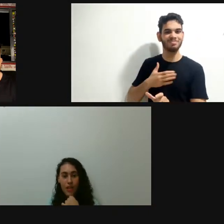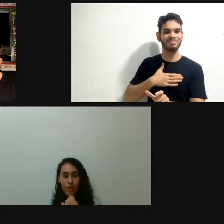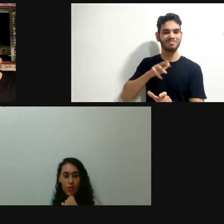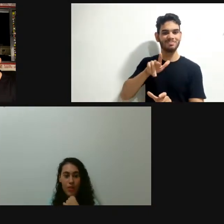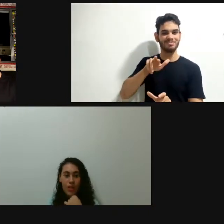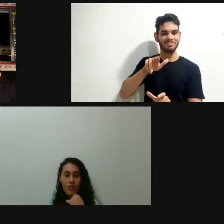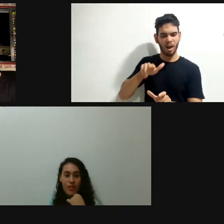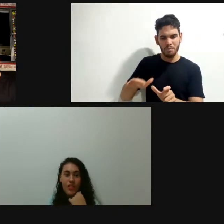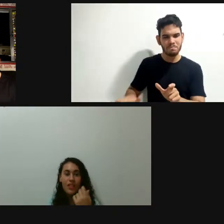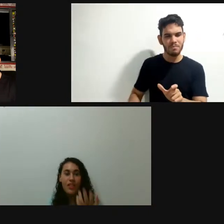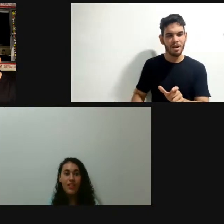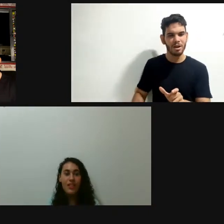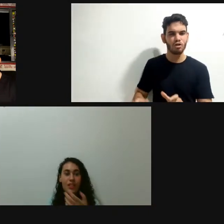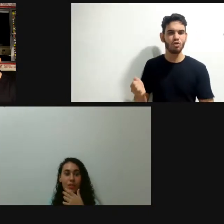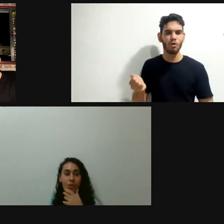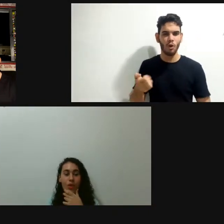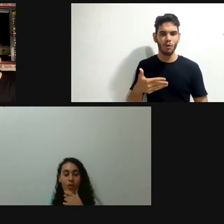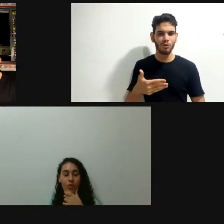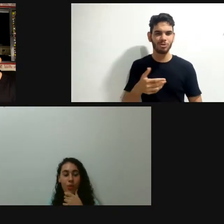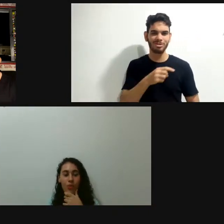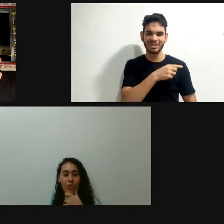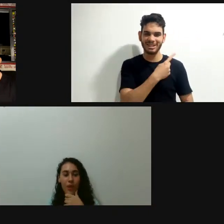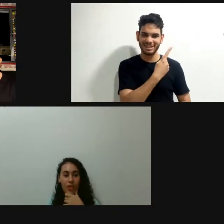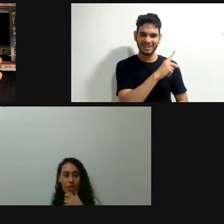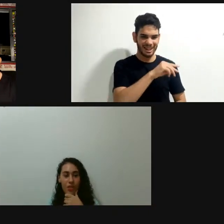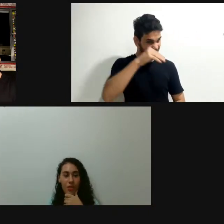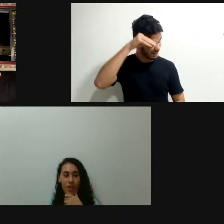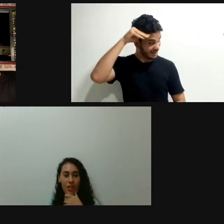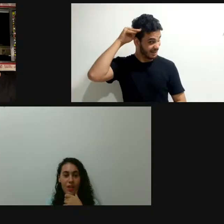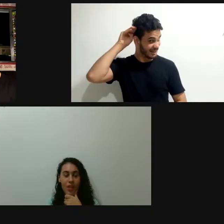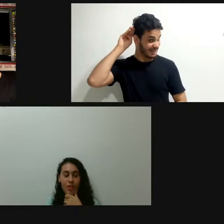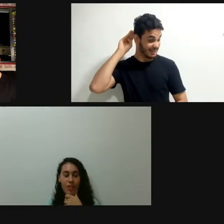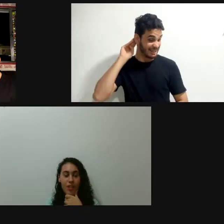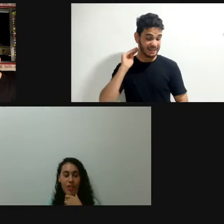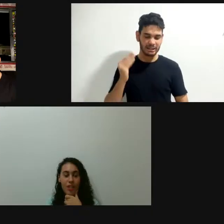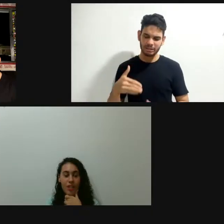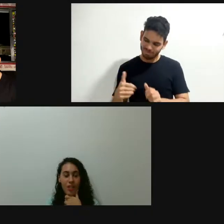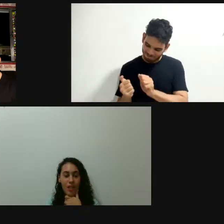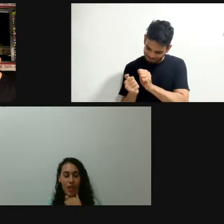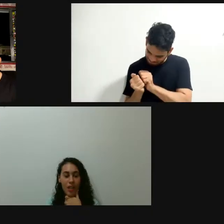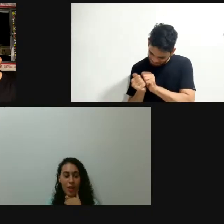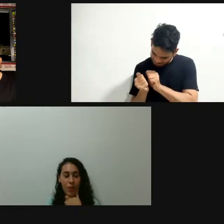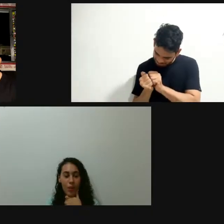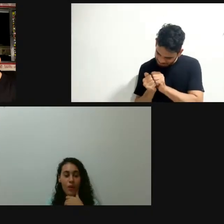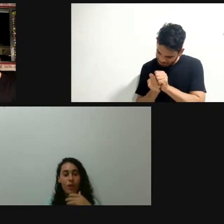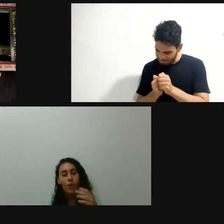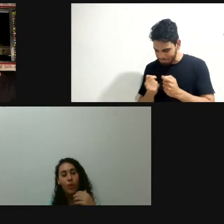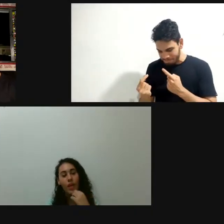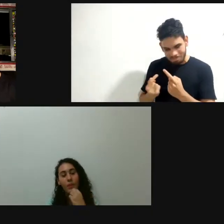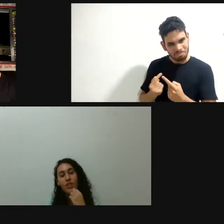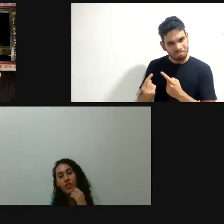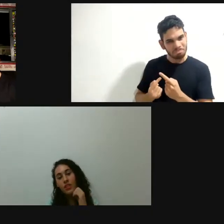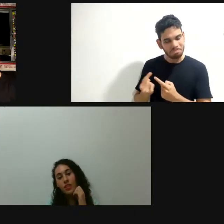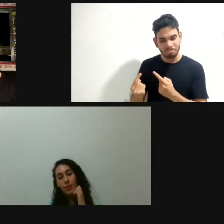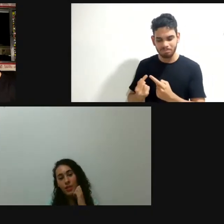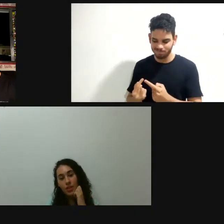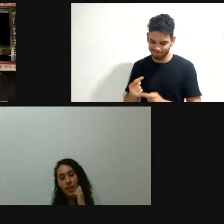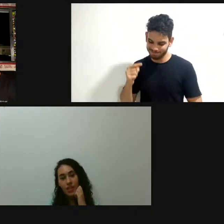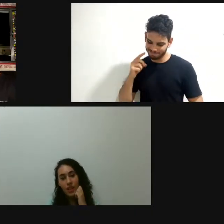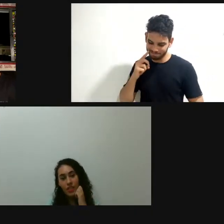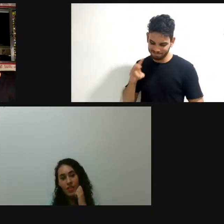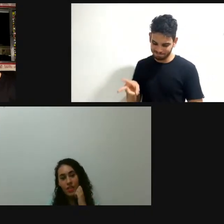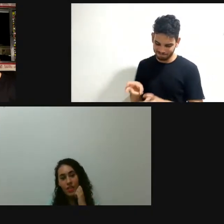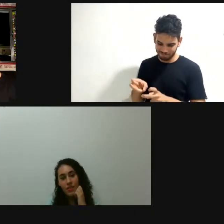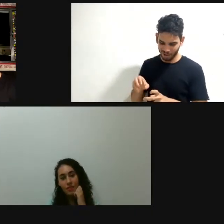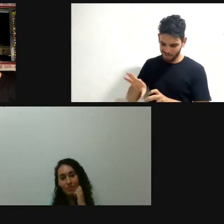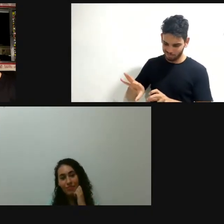irmão caçula, e nisso eu convivi bastante com ele. Eu acho que eu coloquei bastante da